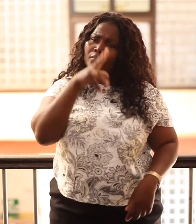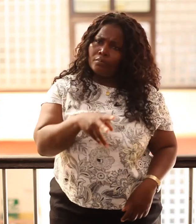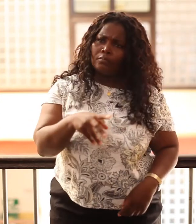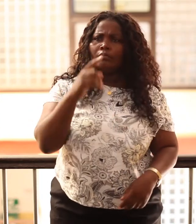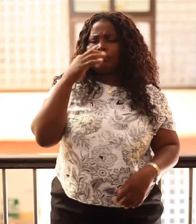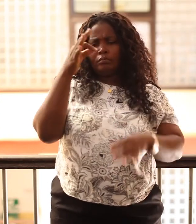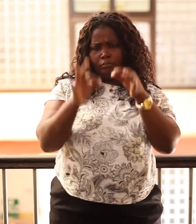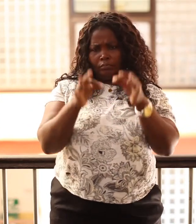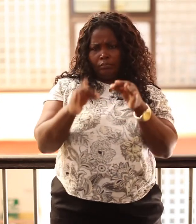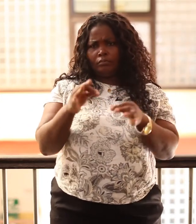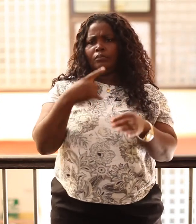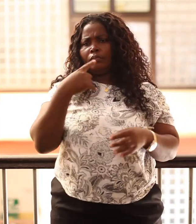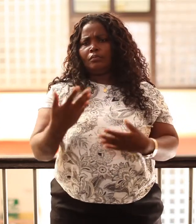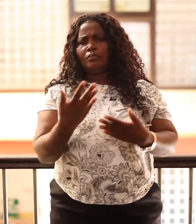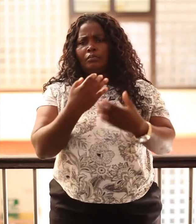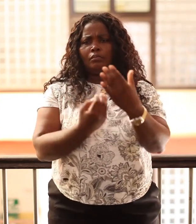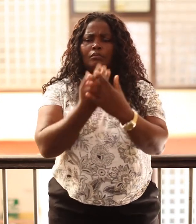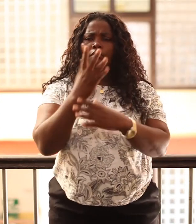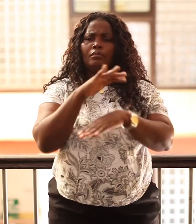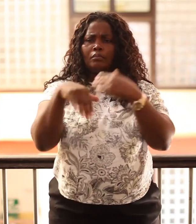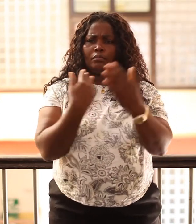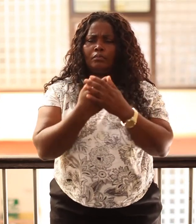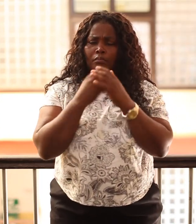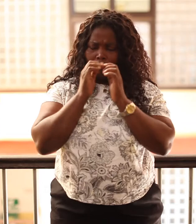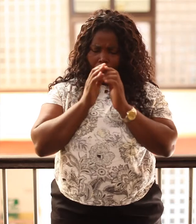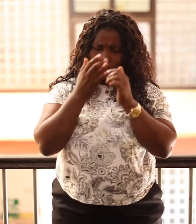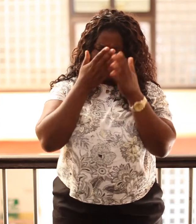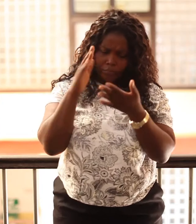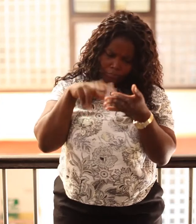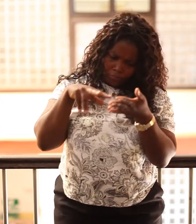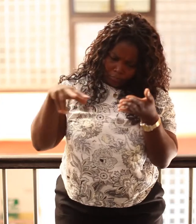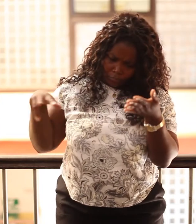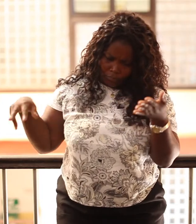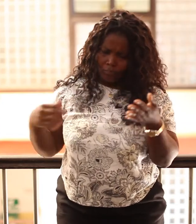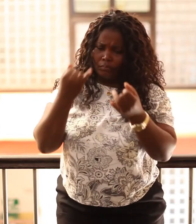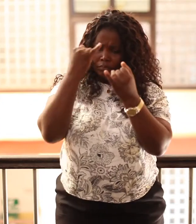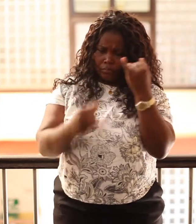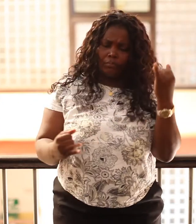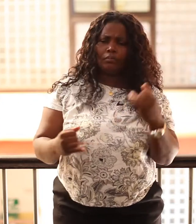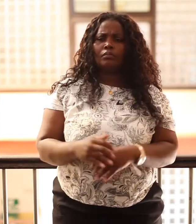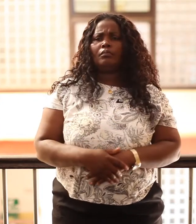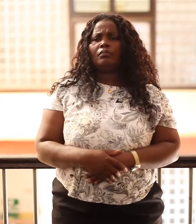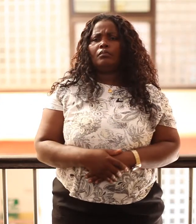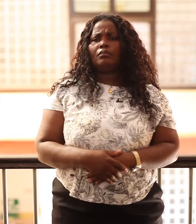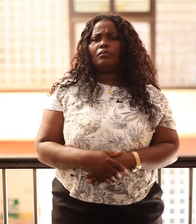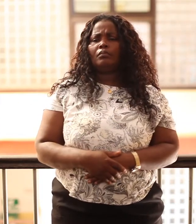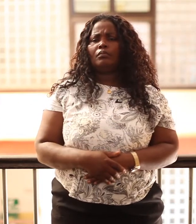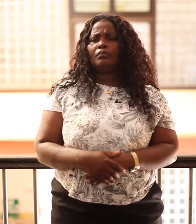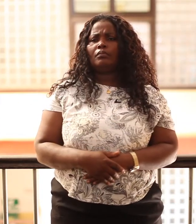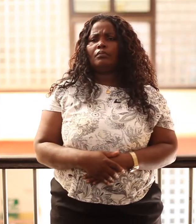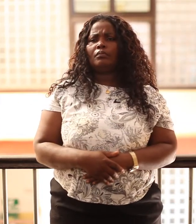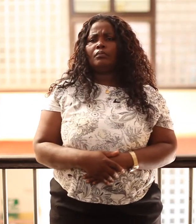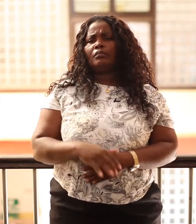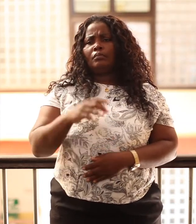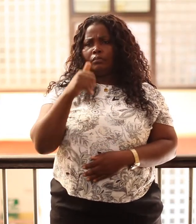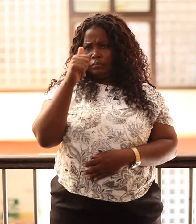juzga un libro por su portada. Prefiere leerlo hasta el final. Fin.